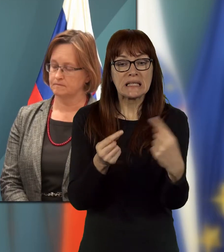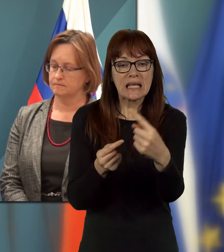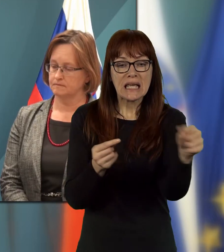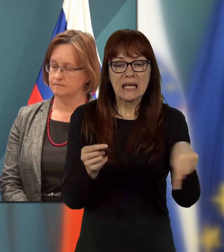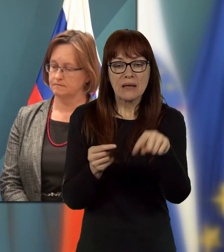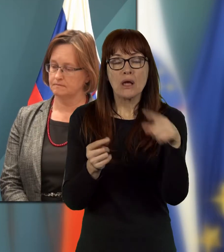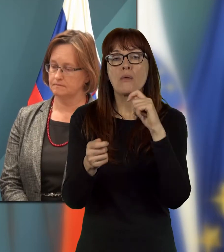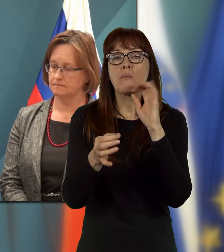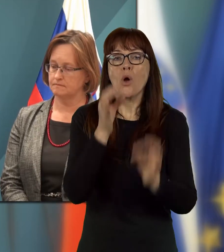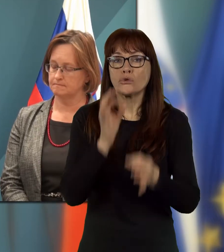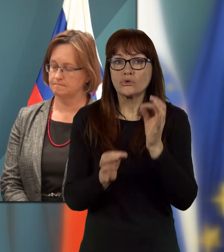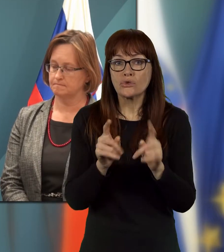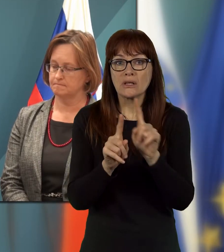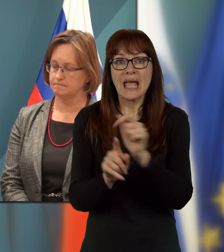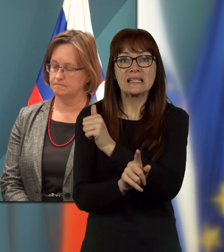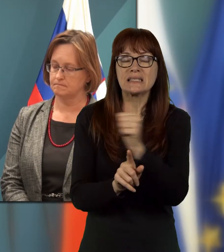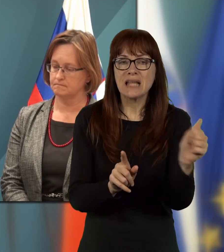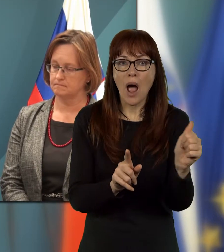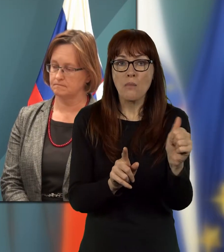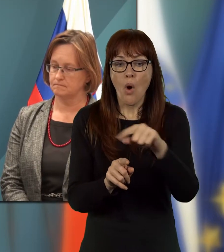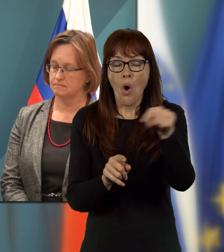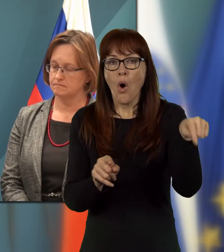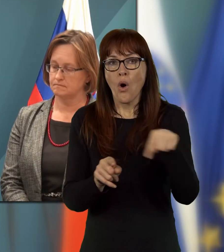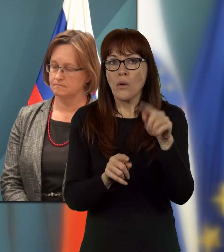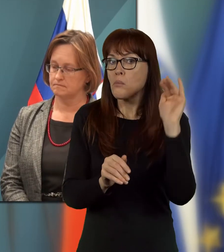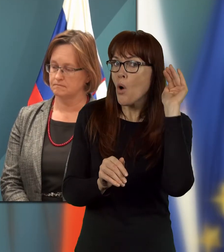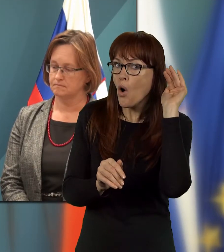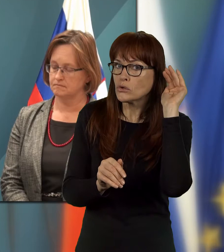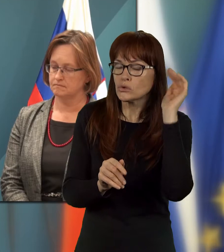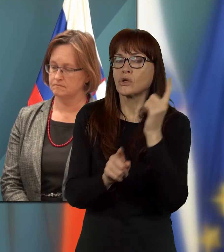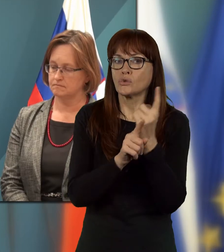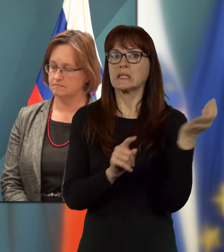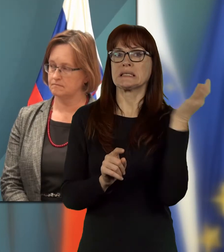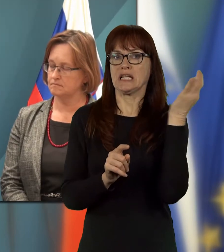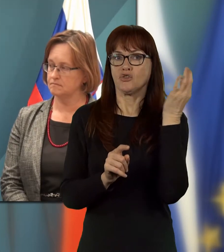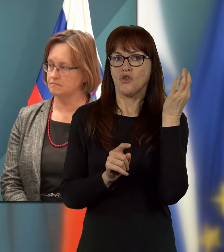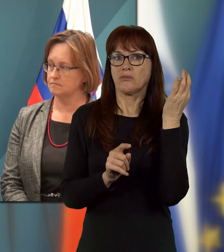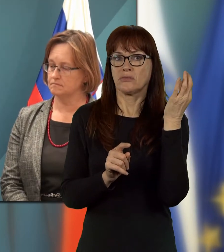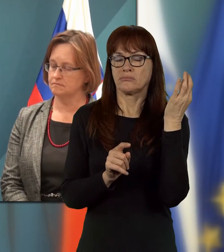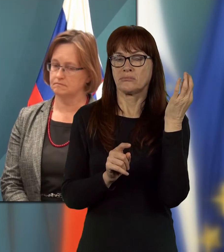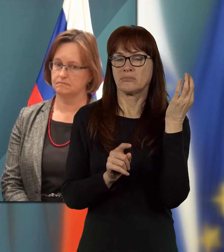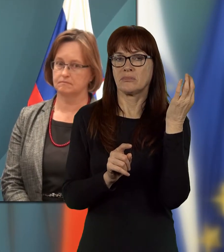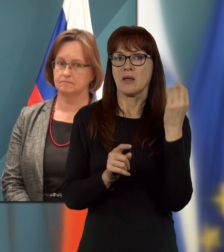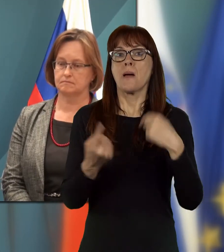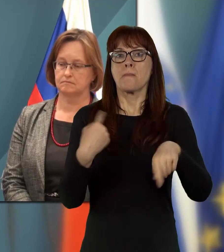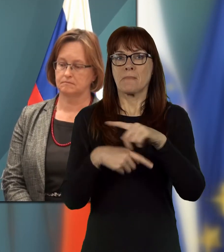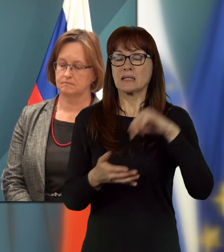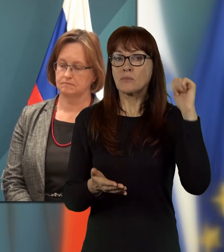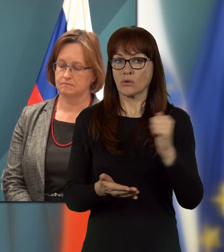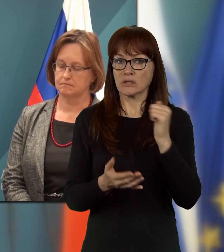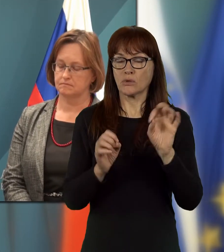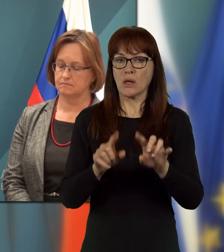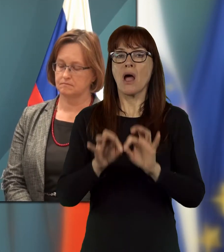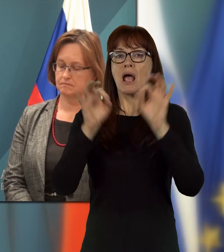njimi ne samo jih poslušati, ampak jih tudi slišati. No. Tako da mi